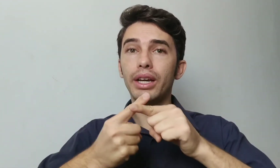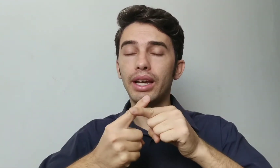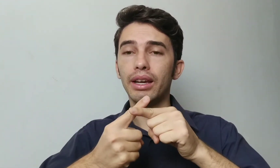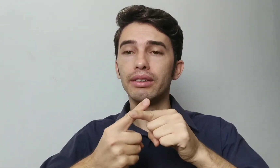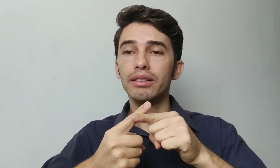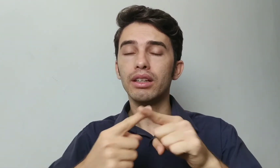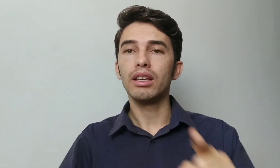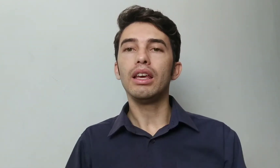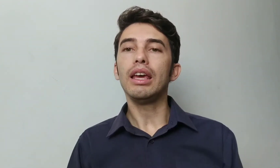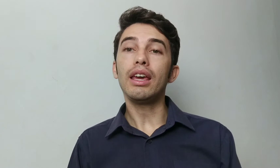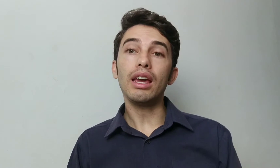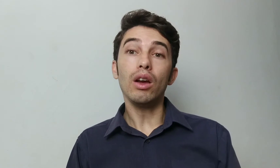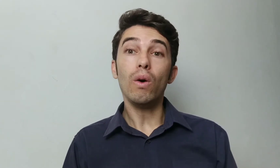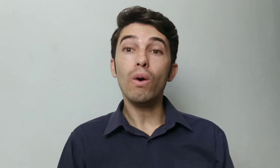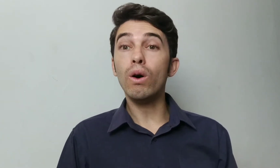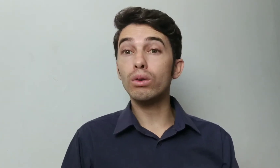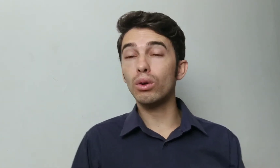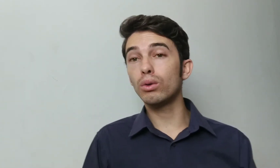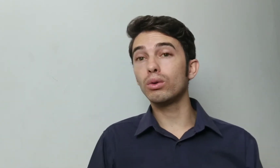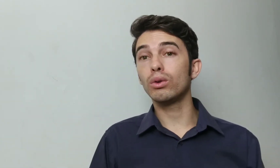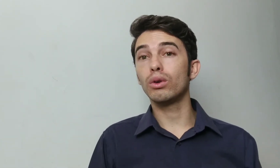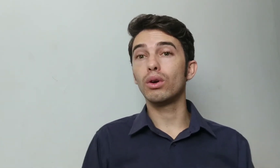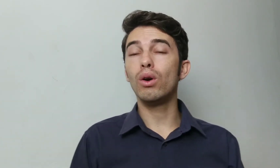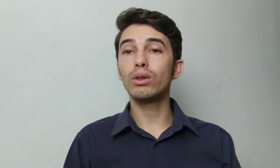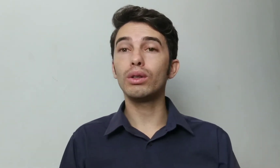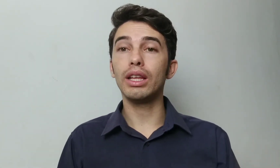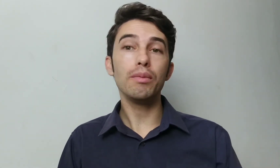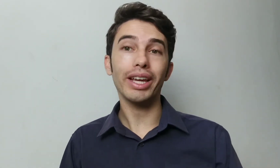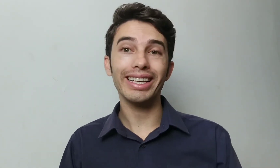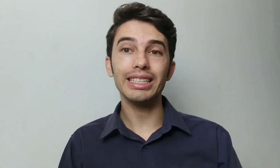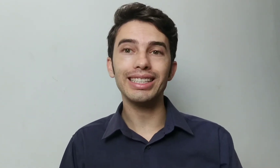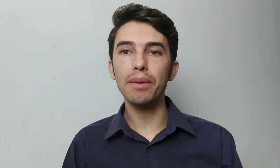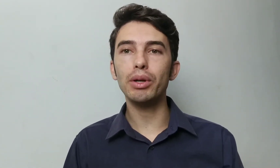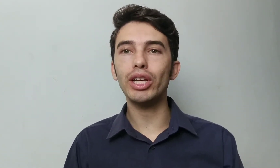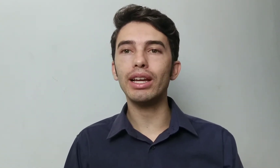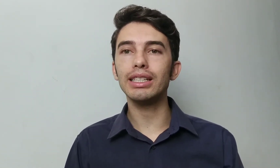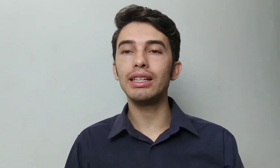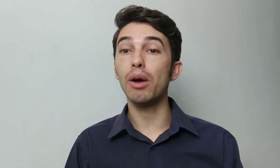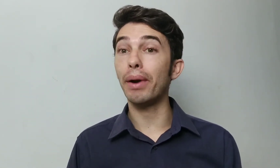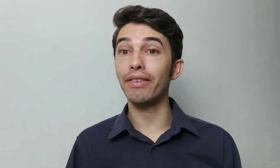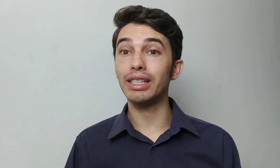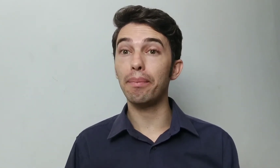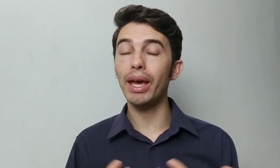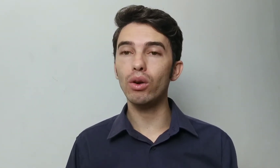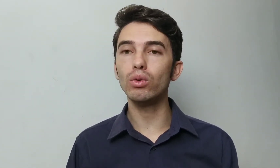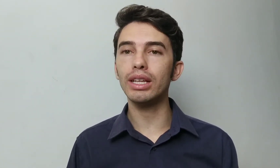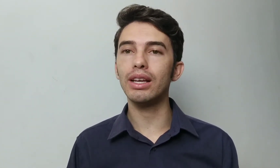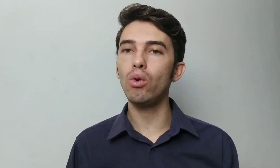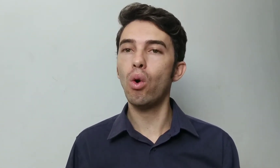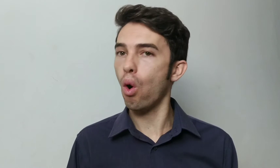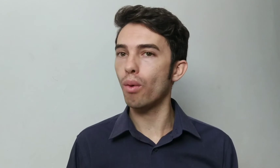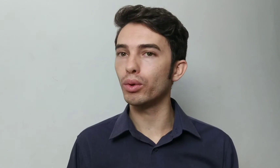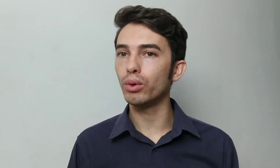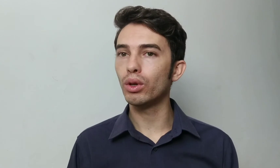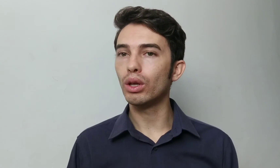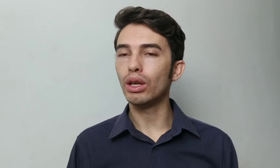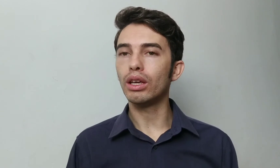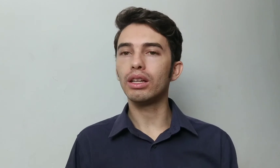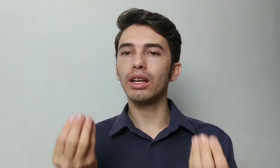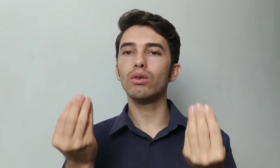quê? E outro termo que a gente sempre utiliza então para fazer perguntas é o como. Então a